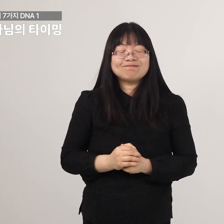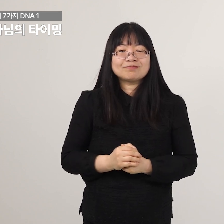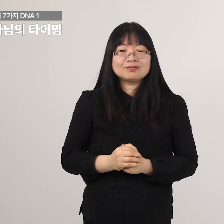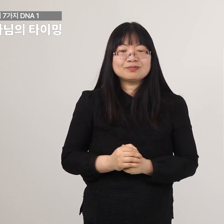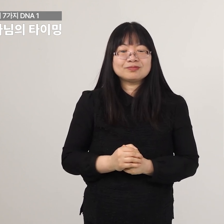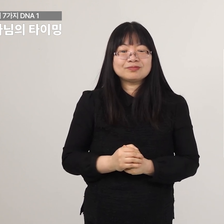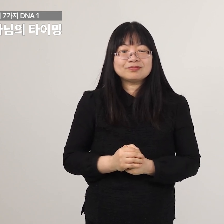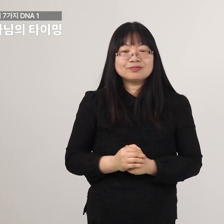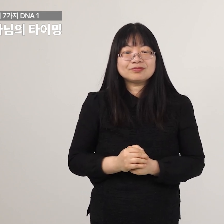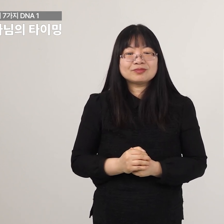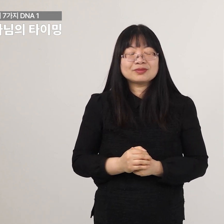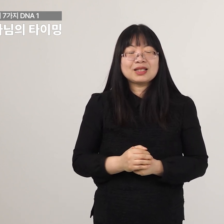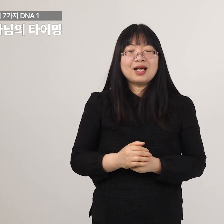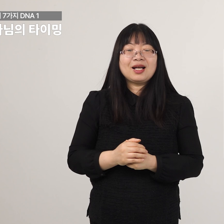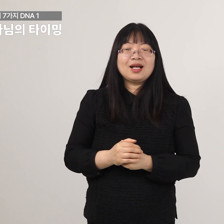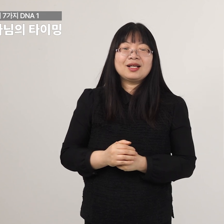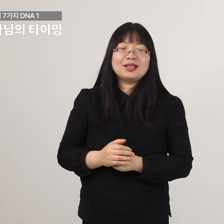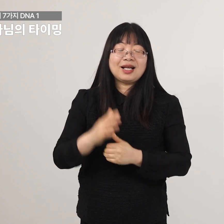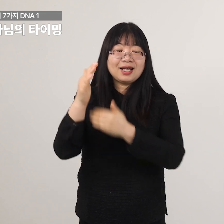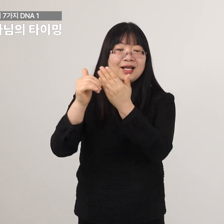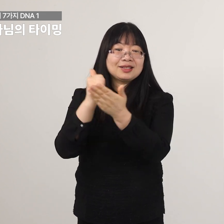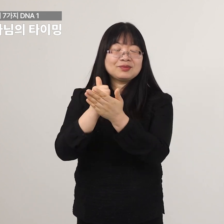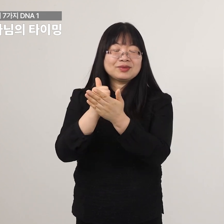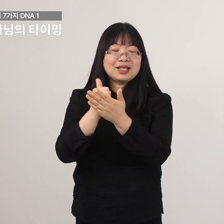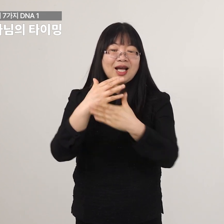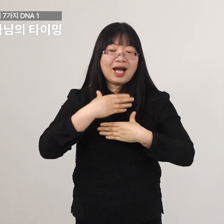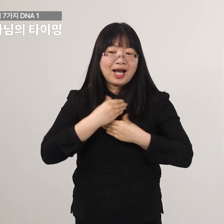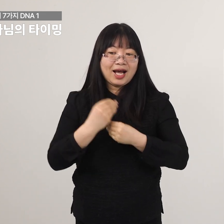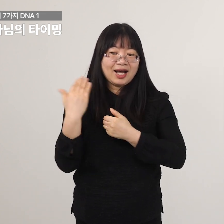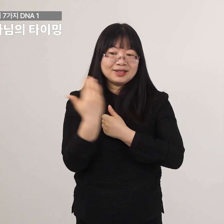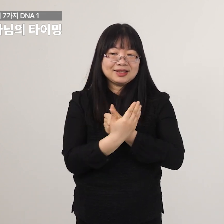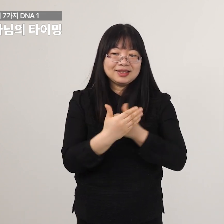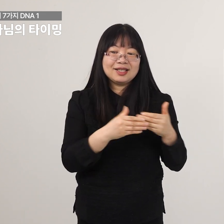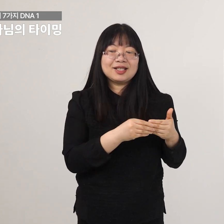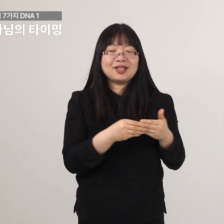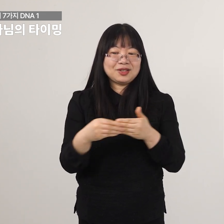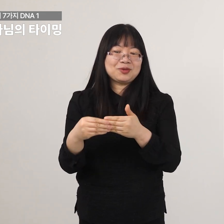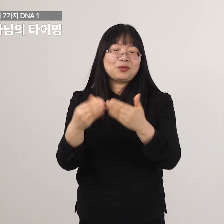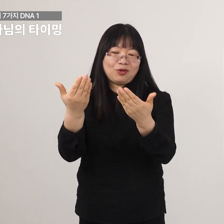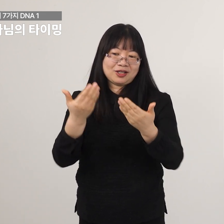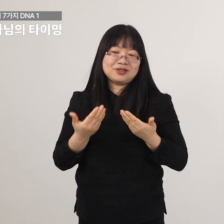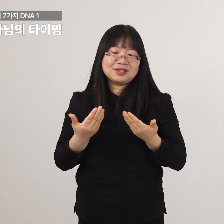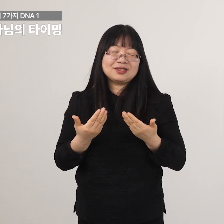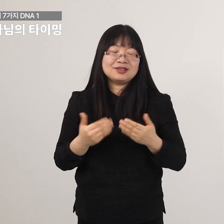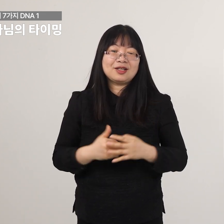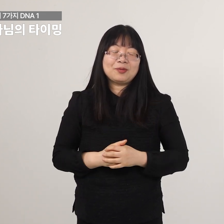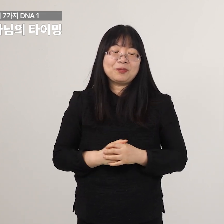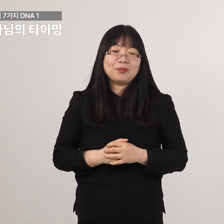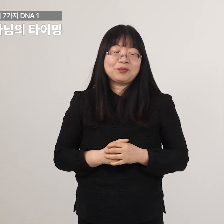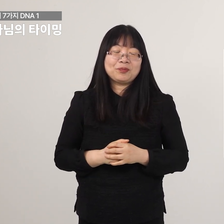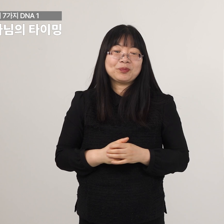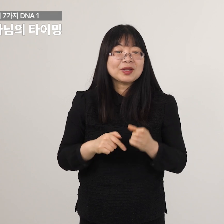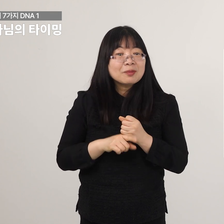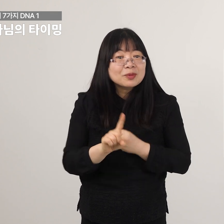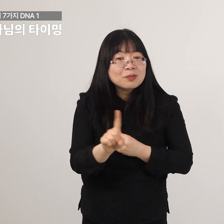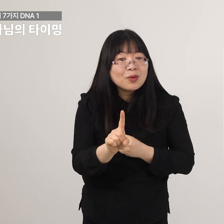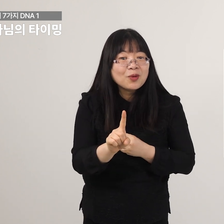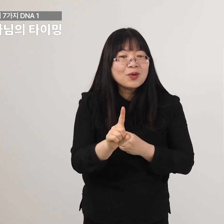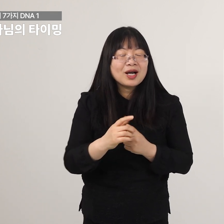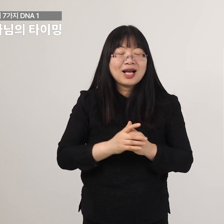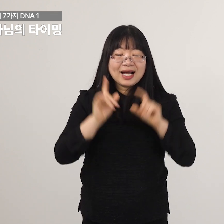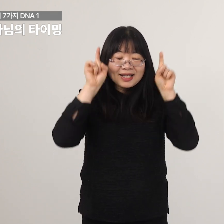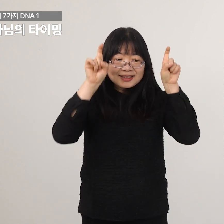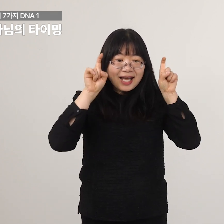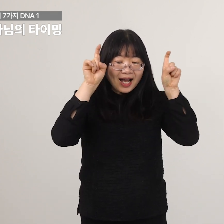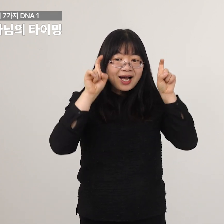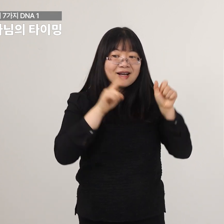그분이 안위하시리라, 인도하시리라, 인도하시리라. 무슨 뜻이에요?